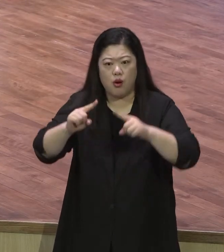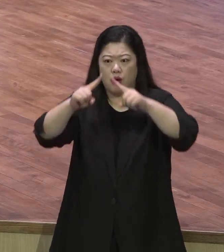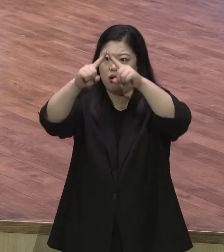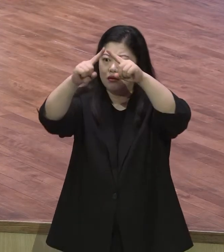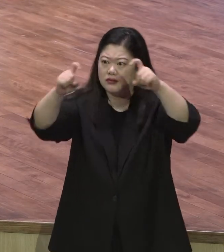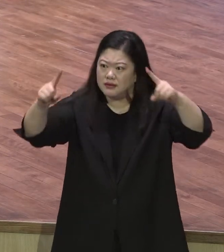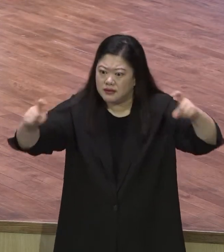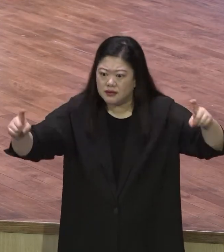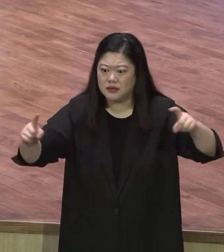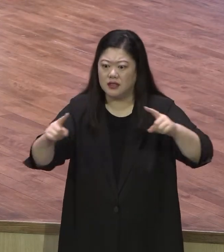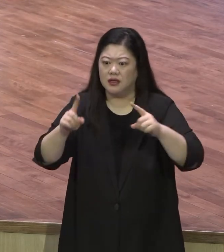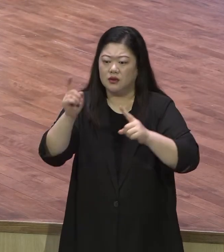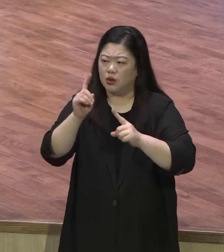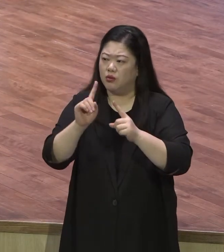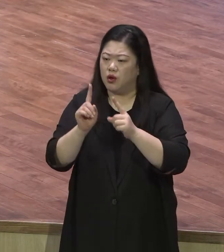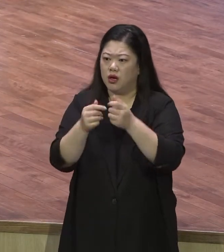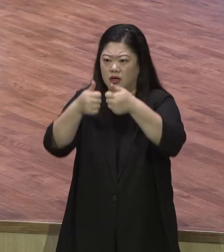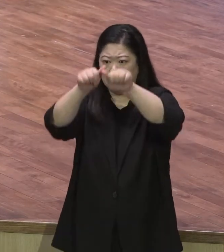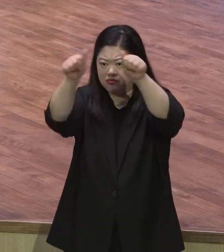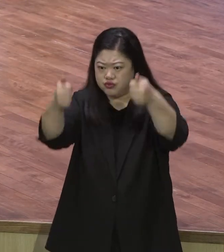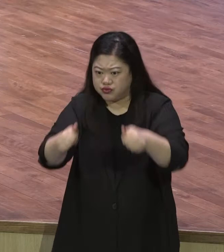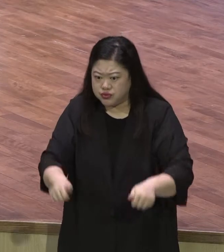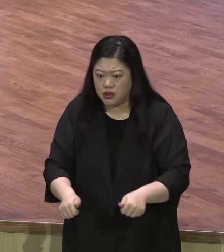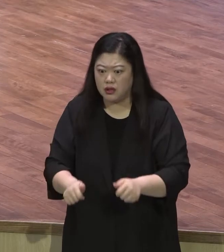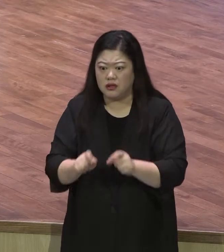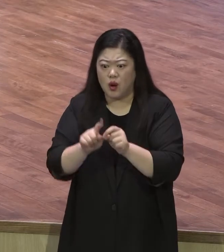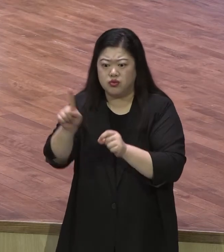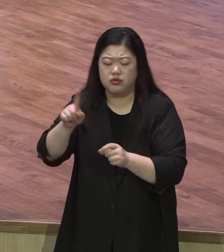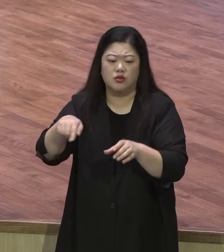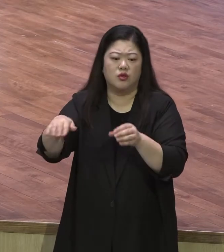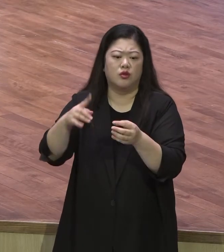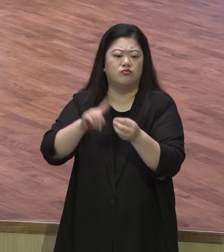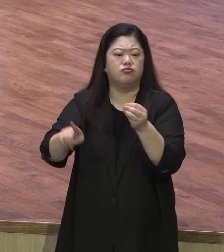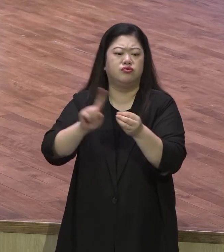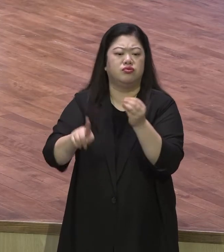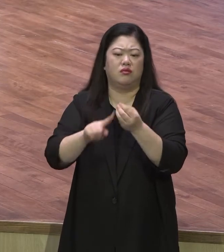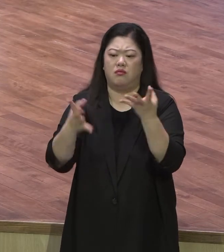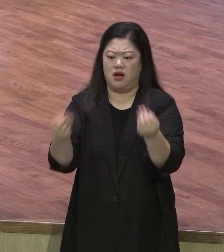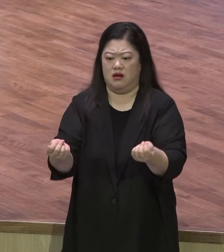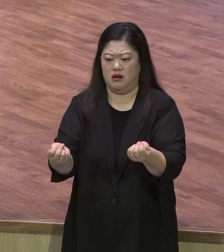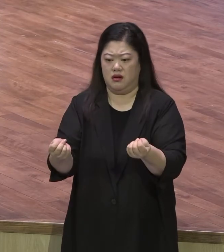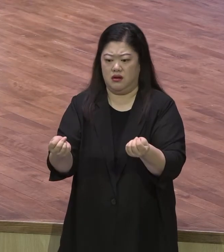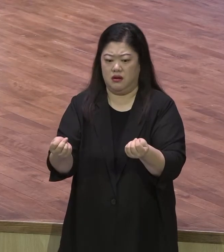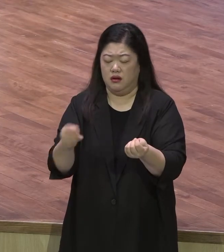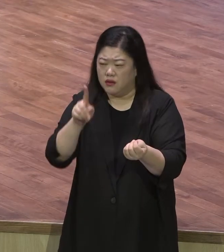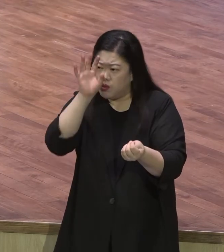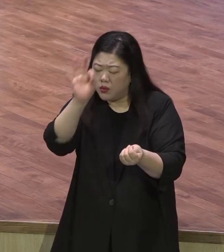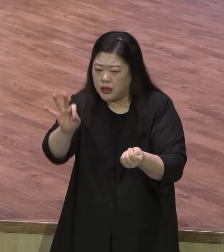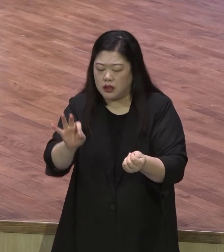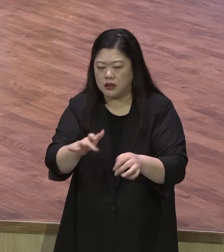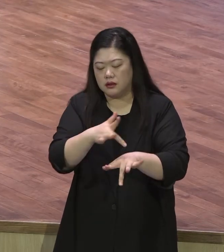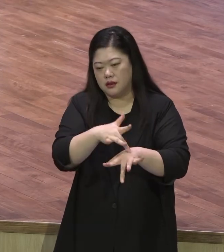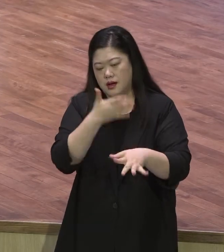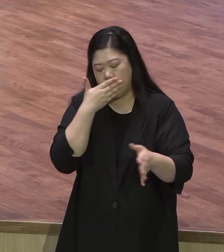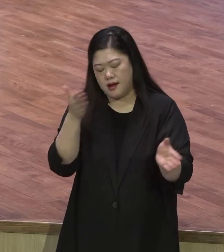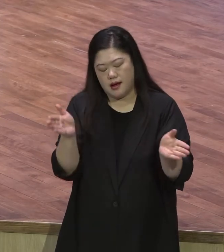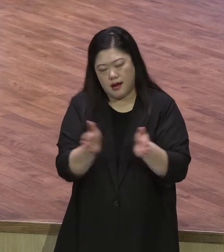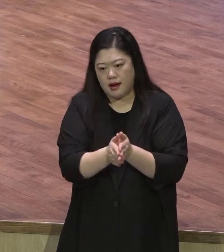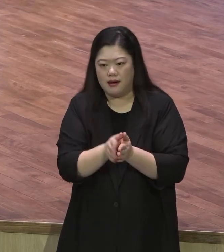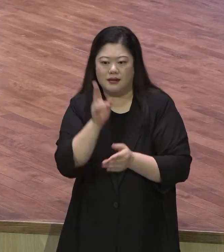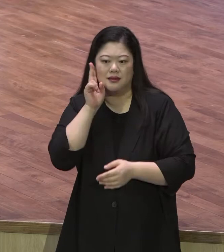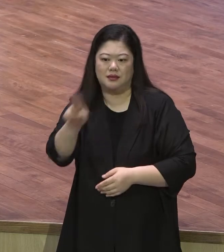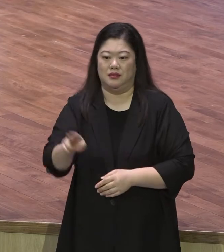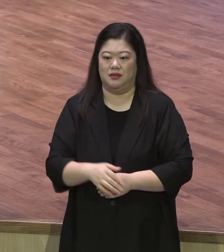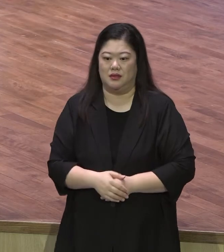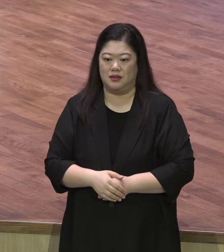불상이잖아요. 거의 다 그런 문화 속에 살아왔기 때문에 너희 아비 마귀 아비 욕심대로